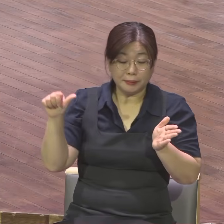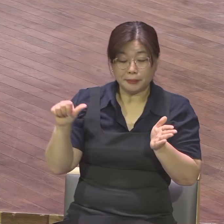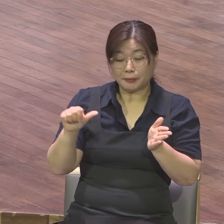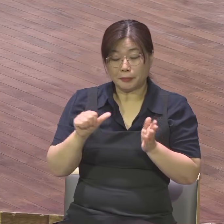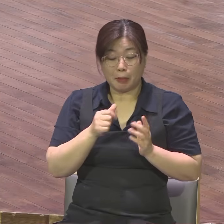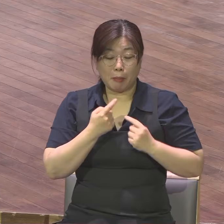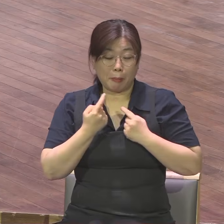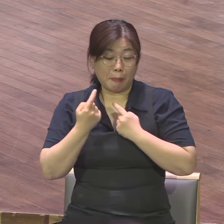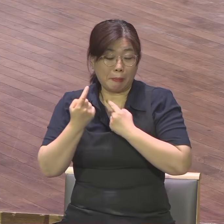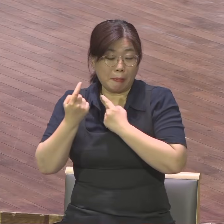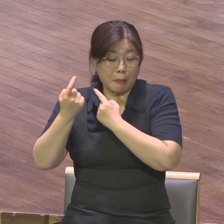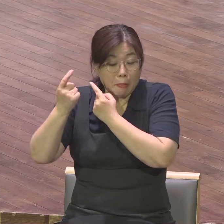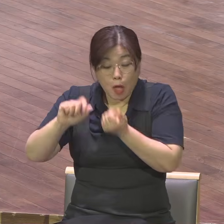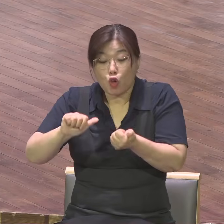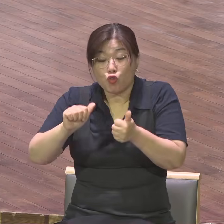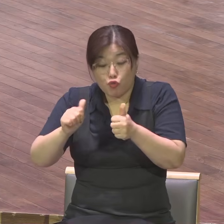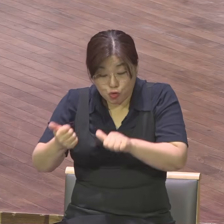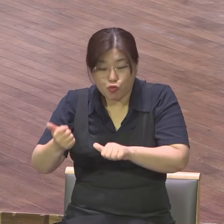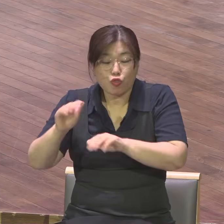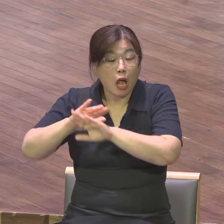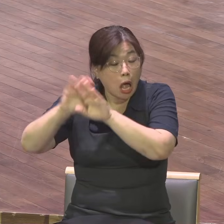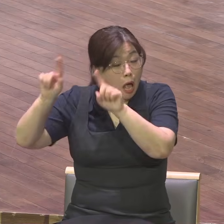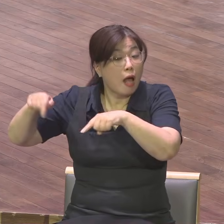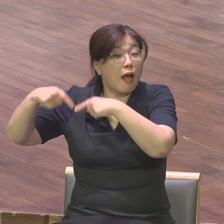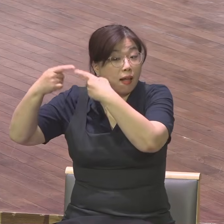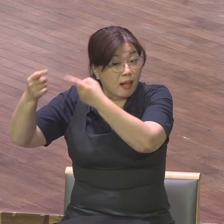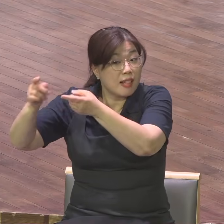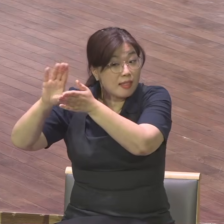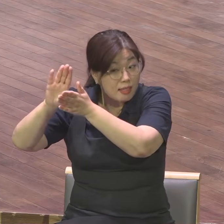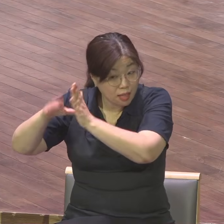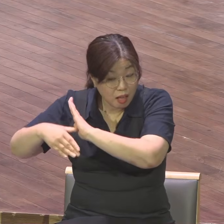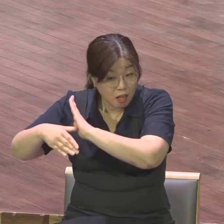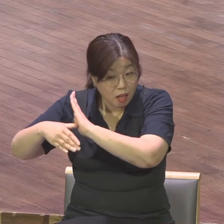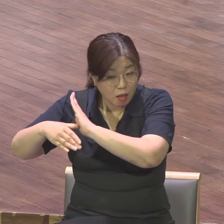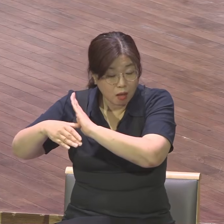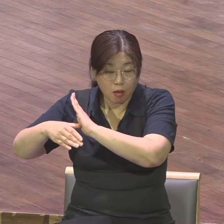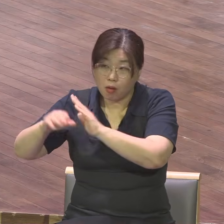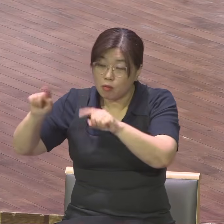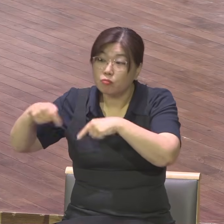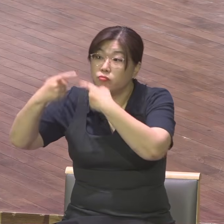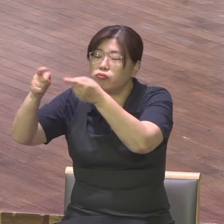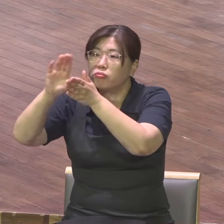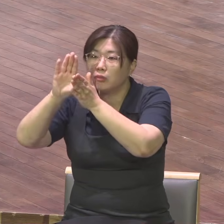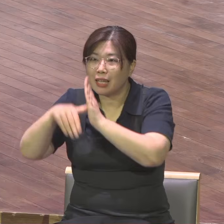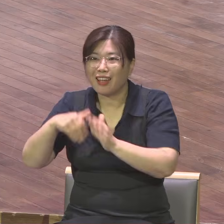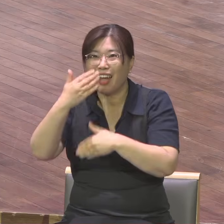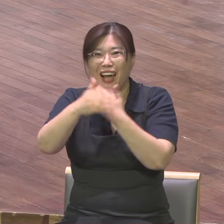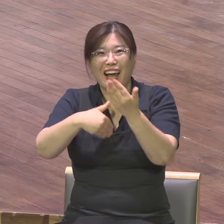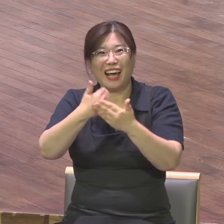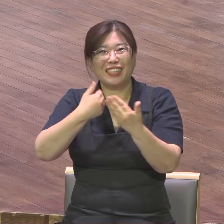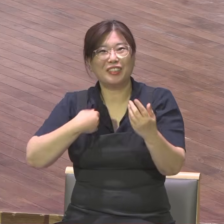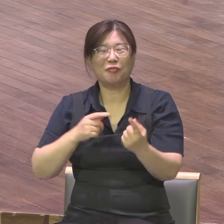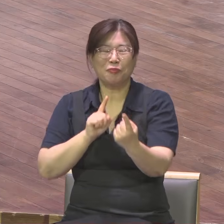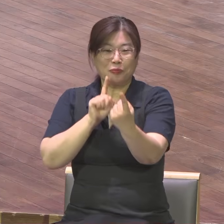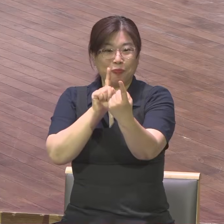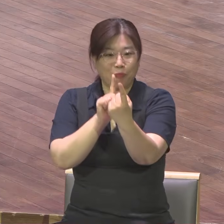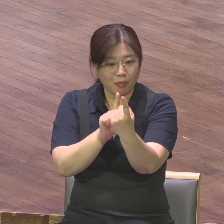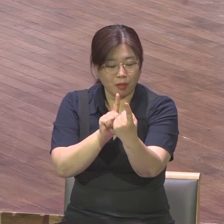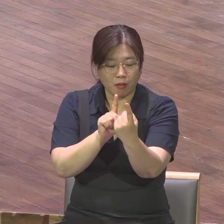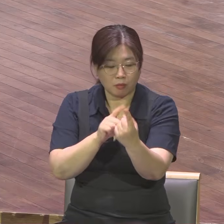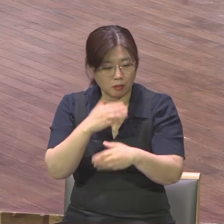가는 사람, 늦게 가는 사람 다 어차피 다 갑니다. 가는데 하나님 앞에 섰을 때 하나님 줄 상급이 뭐가